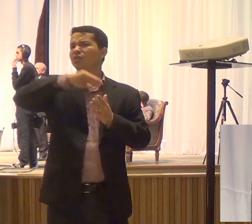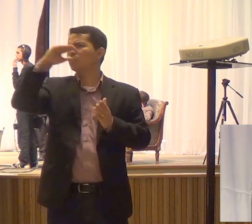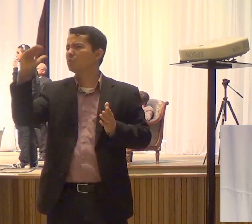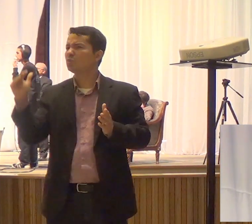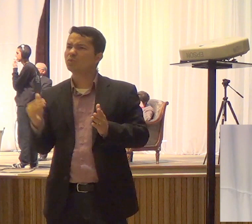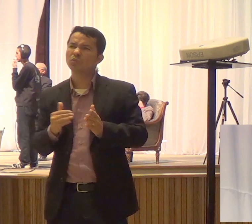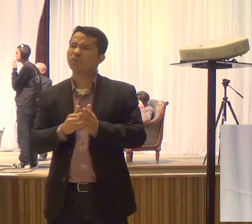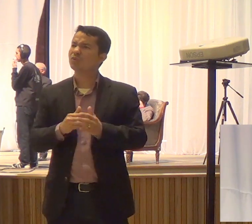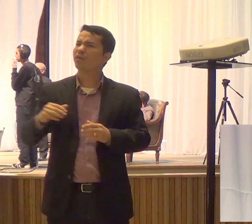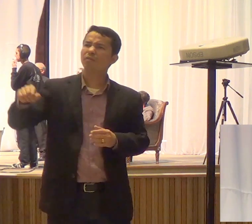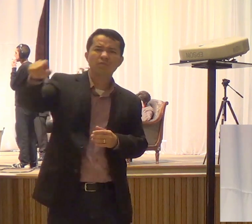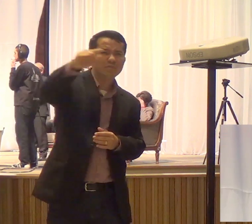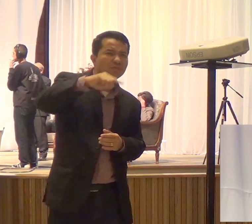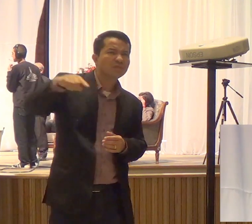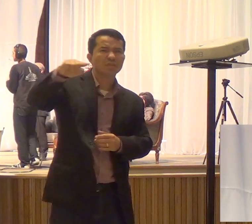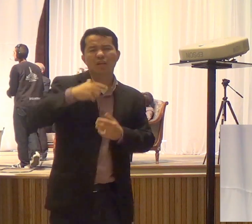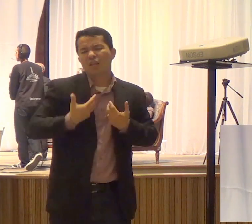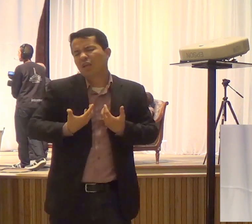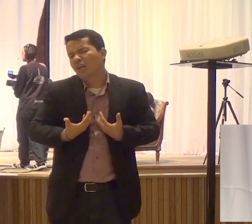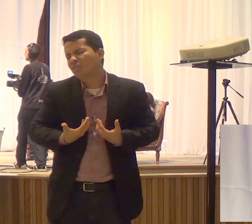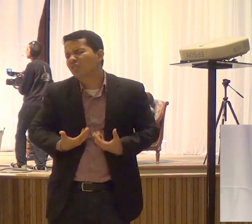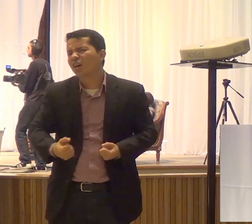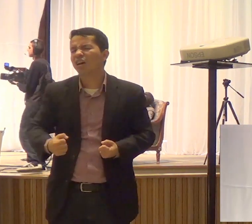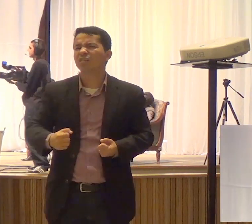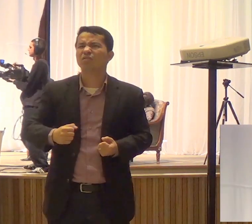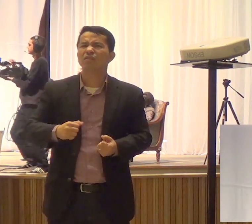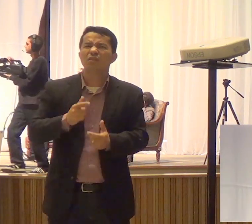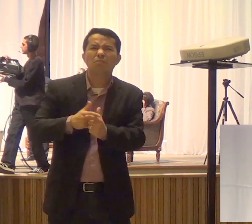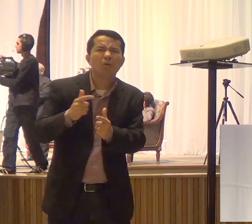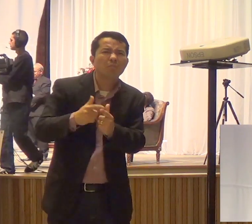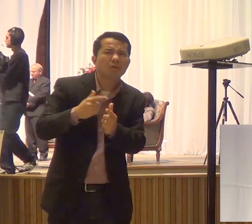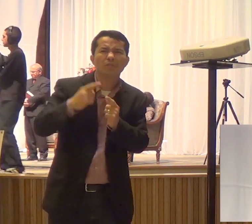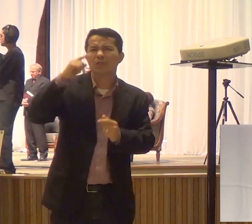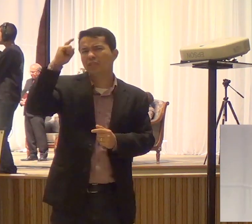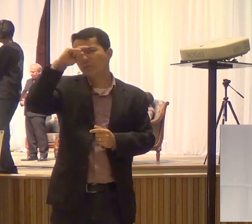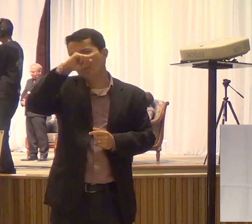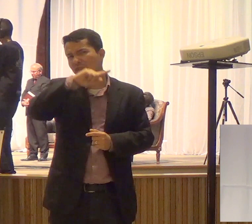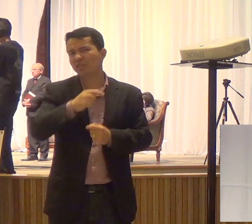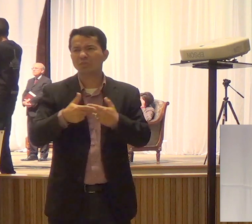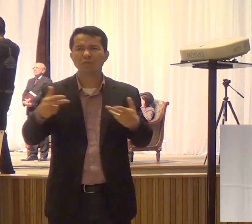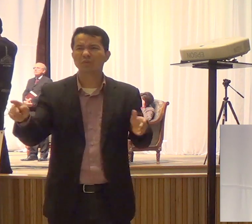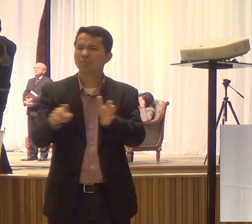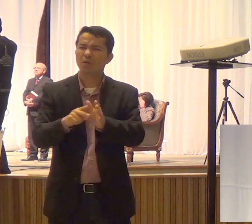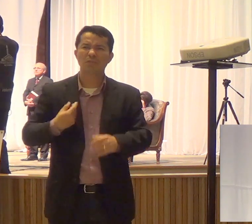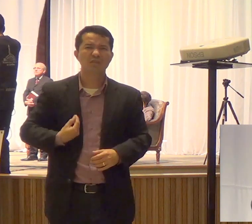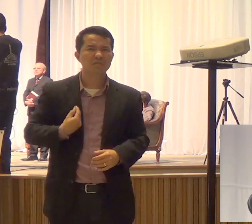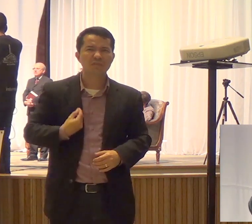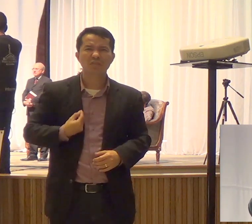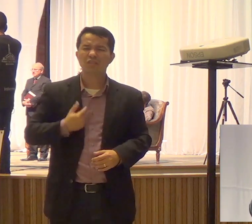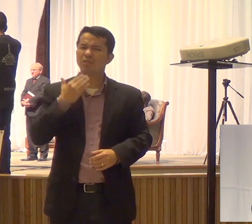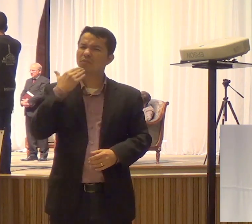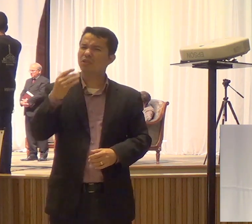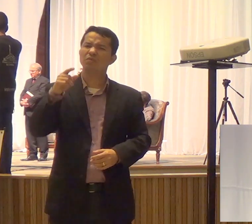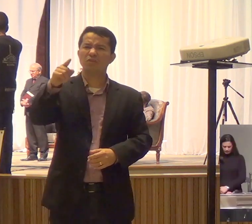está se sentindo exaurido, cansado, esmagado, queimado pelas coisas da vida, quero orar por renovação